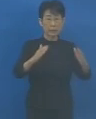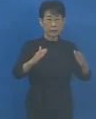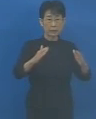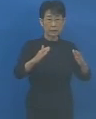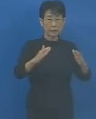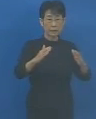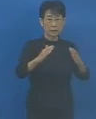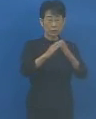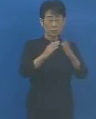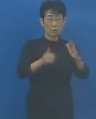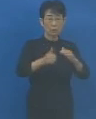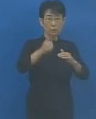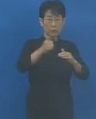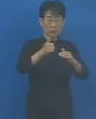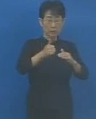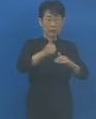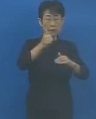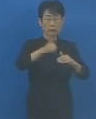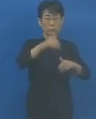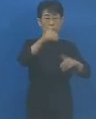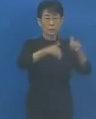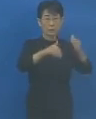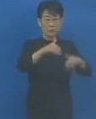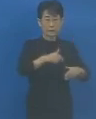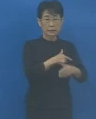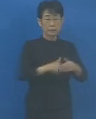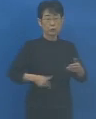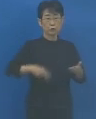立候補というか、まあ、出馬されるというふう